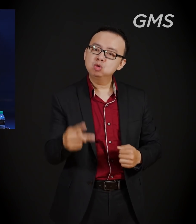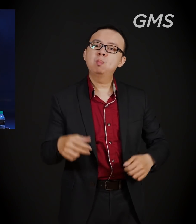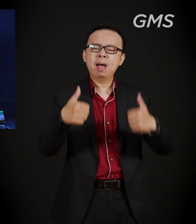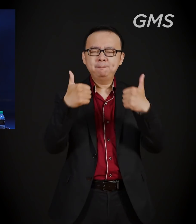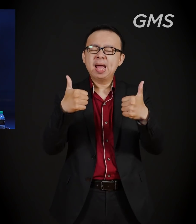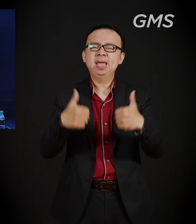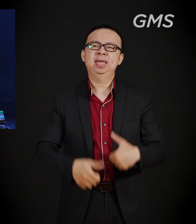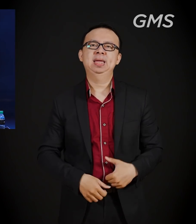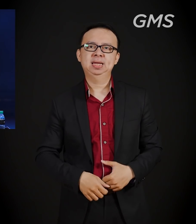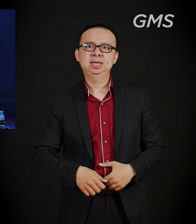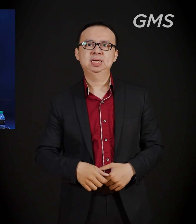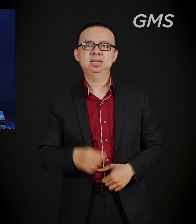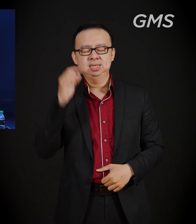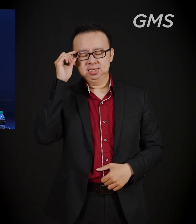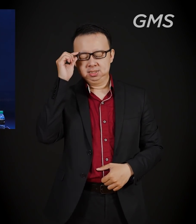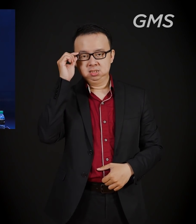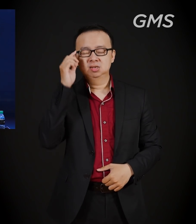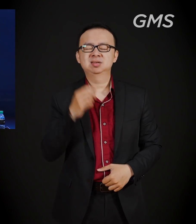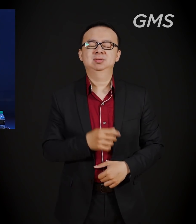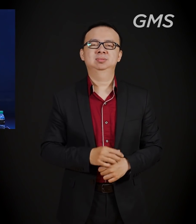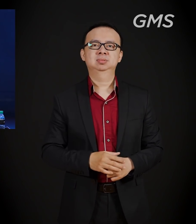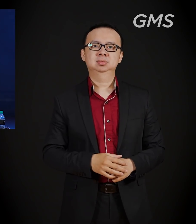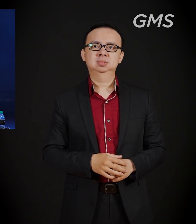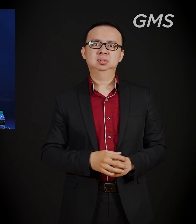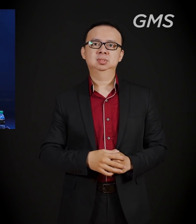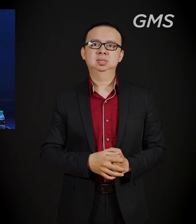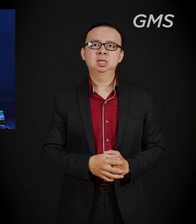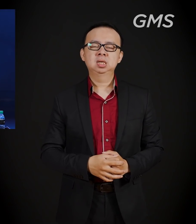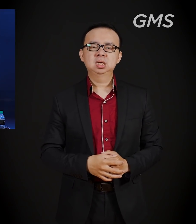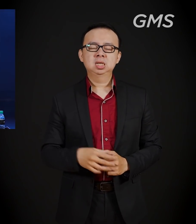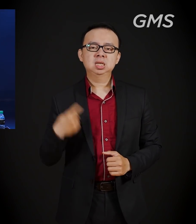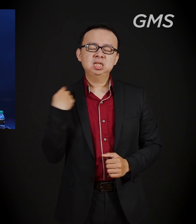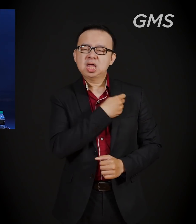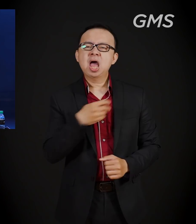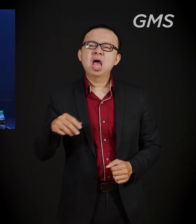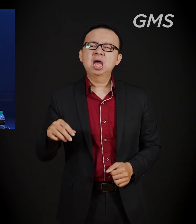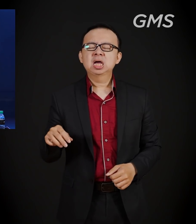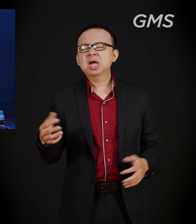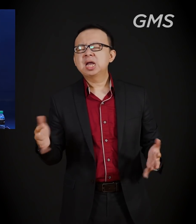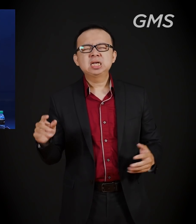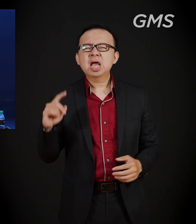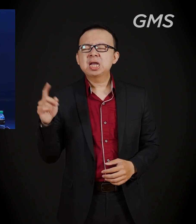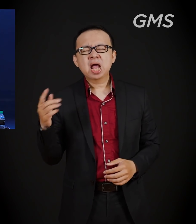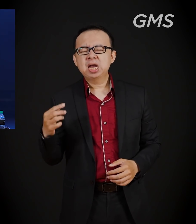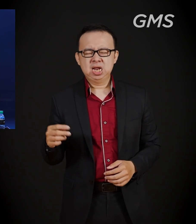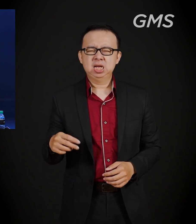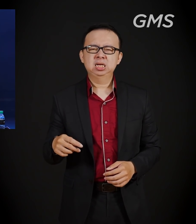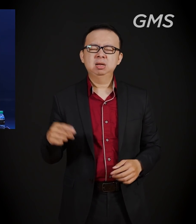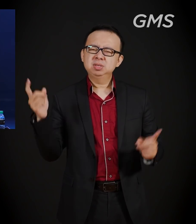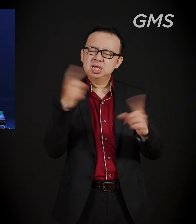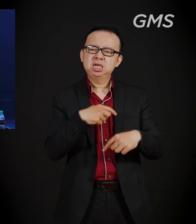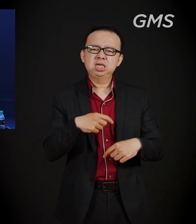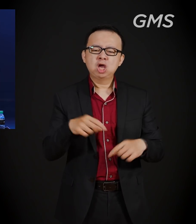Dan saya ulangi sekali lagi, sorry saya pakai istilah ini. Kita ini kadangkala banyak yang jadi sutradara-sutradara kampungan,